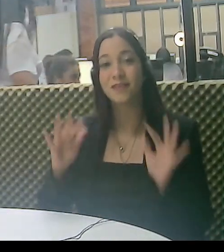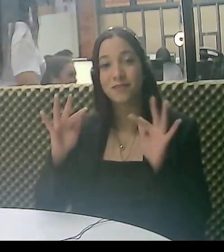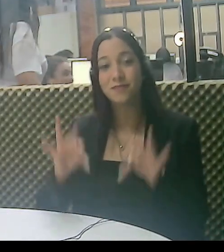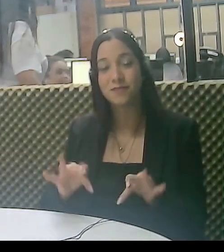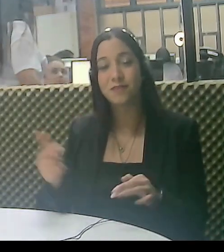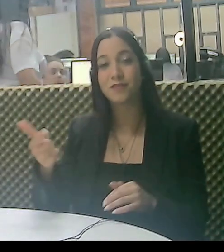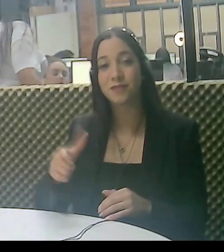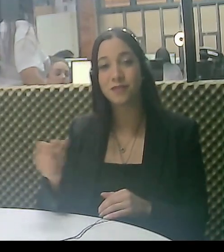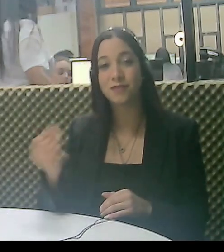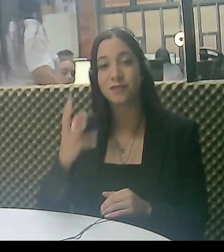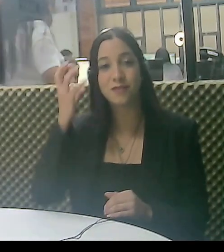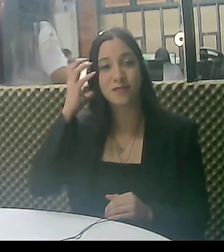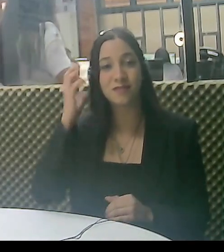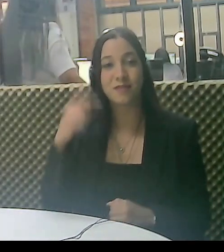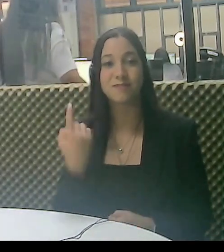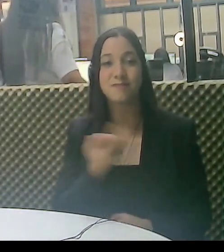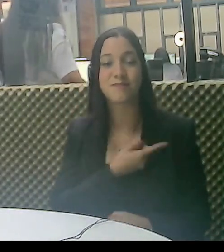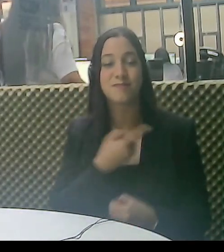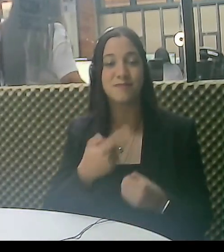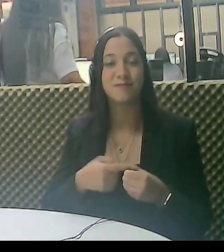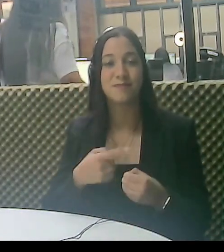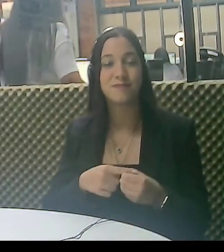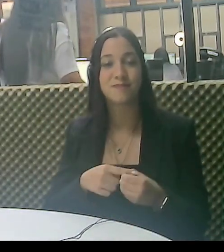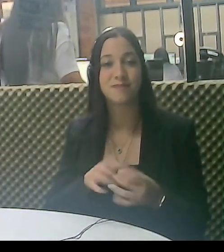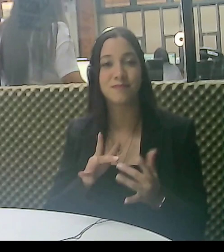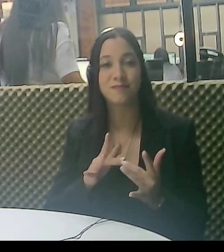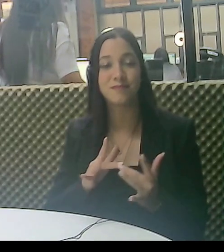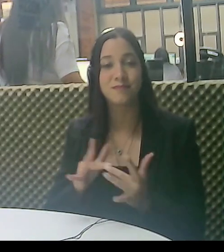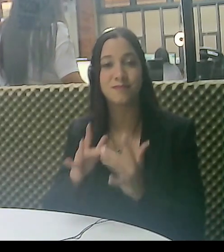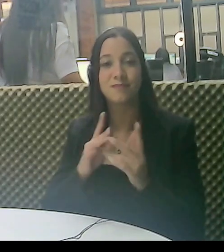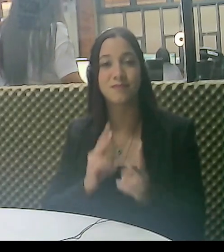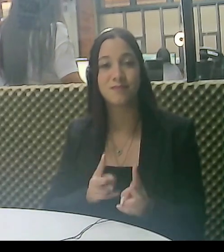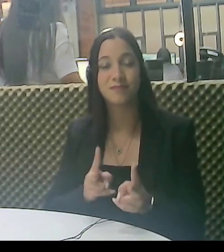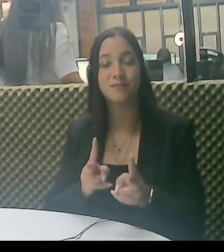por aqui mais uma edição do programa da Rádio Nossa Cidade.